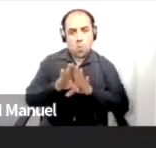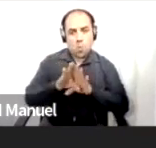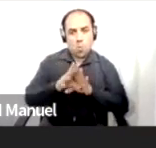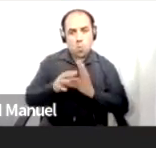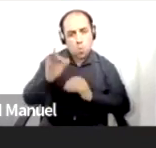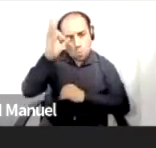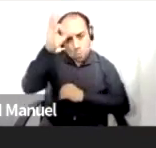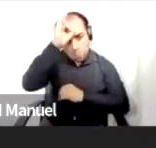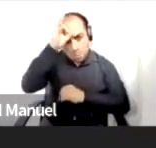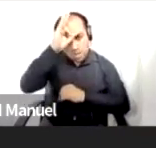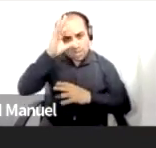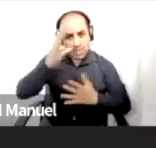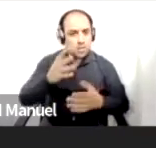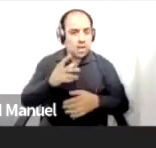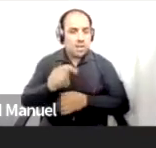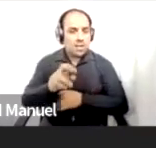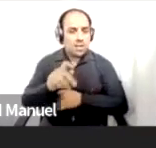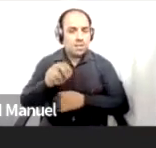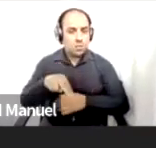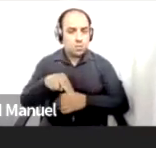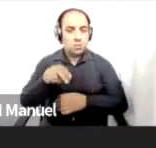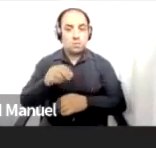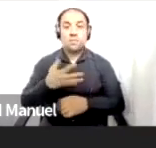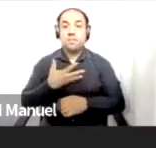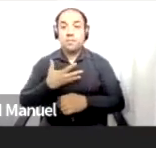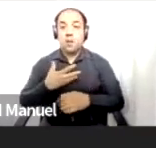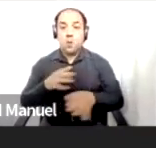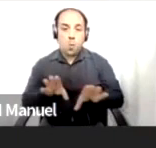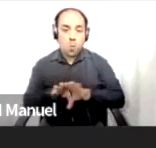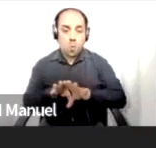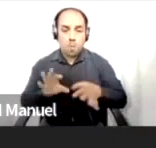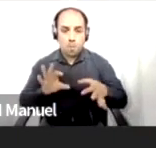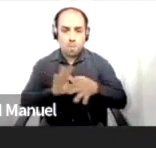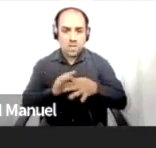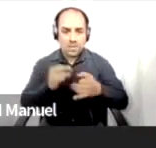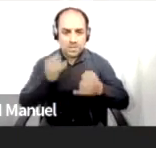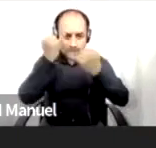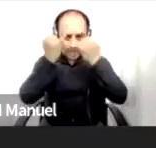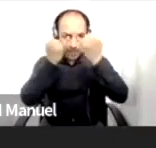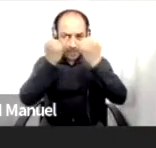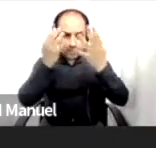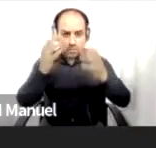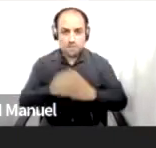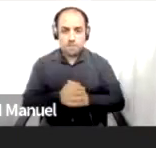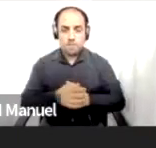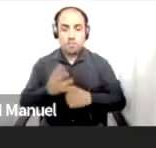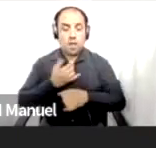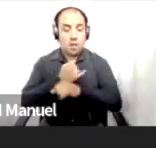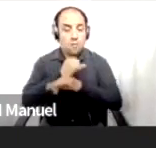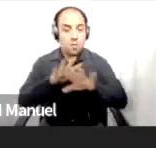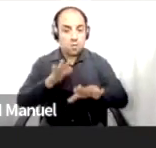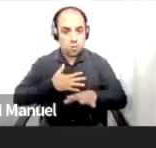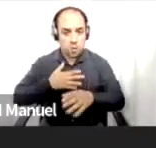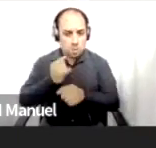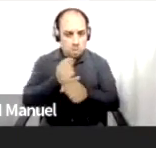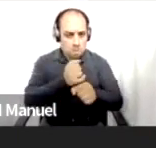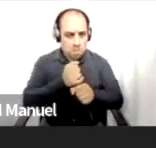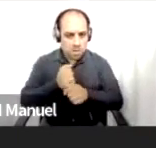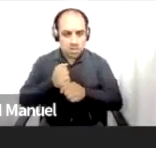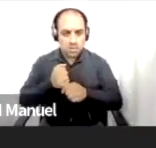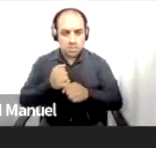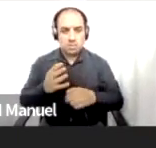Y los teletones, digamos que no se apegan a ese como ideal, al menos por los datos que he ido investigando, son el de